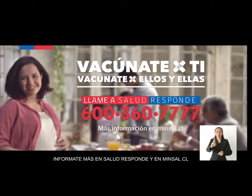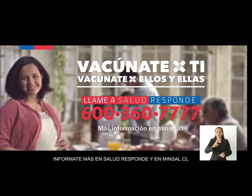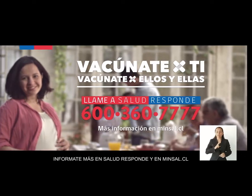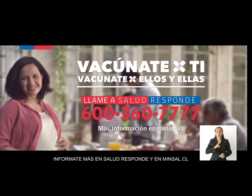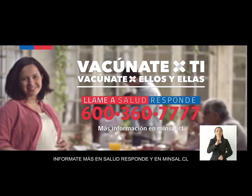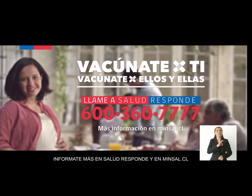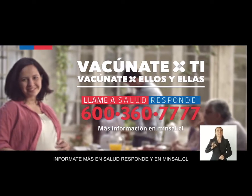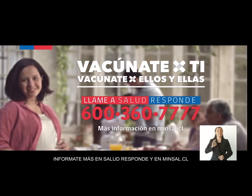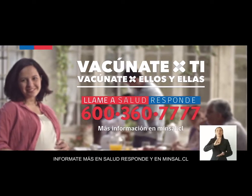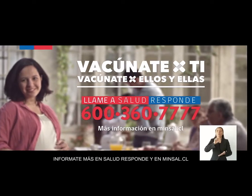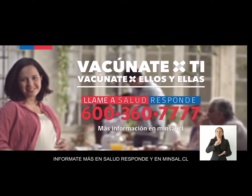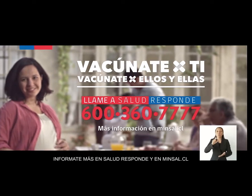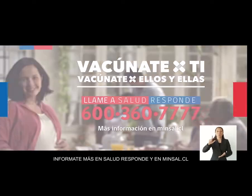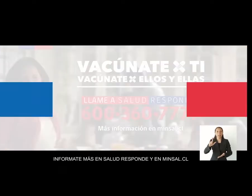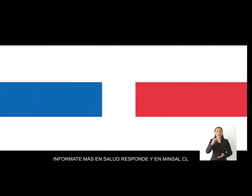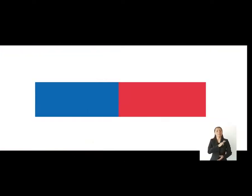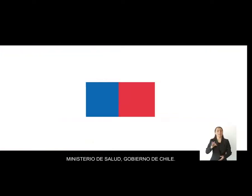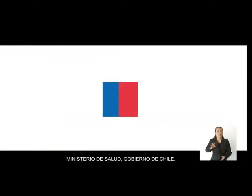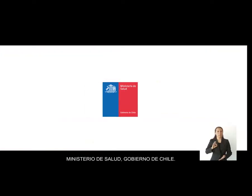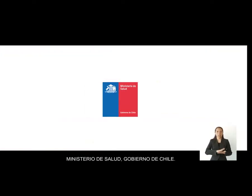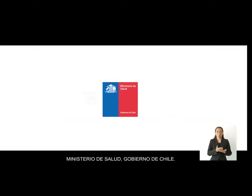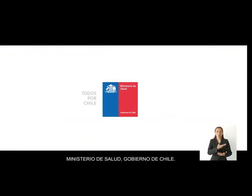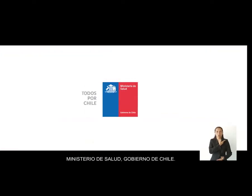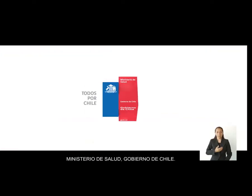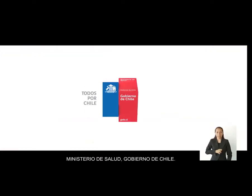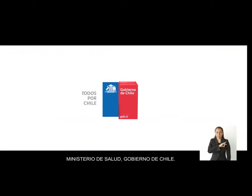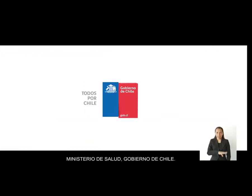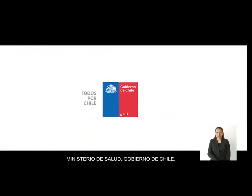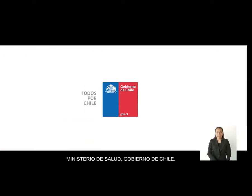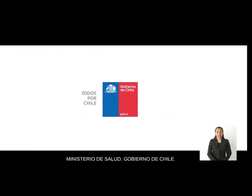más en salud responde y el minsal punto cl ministerio de salud gobierno de chile